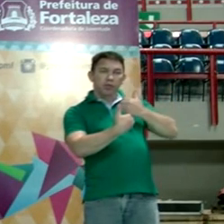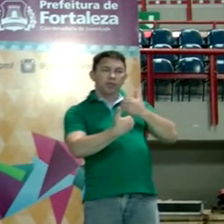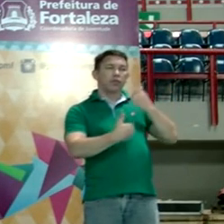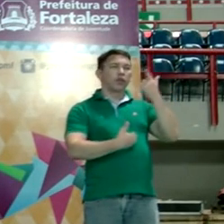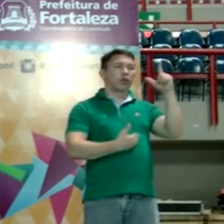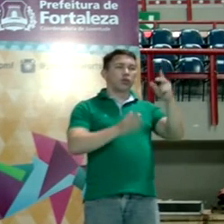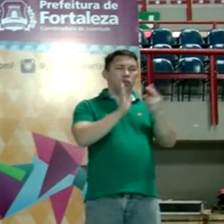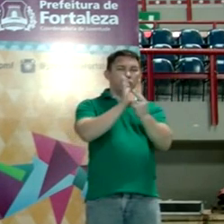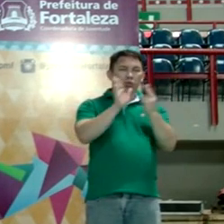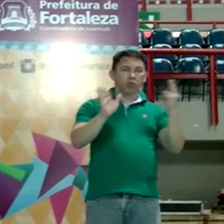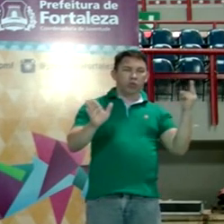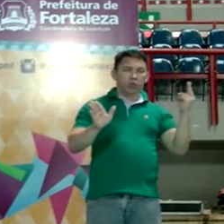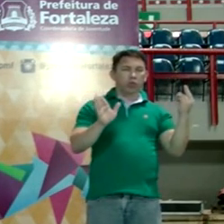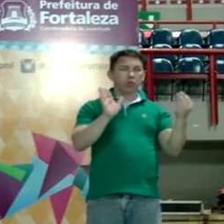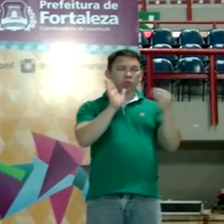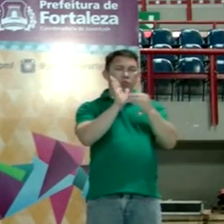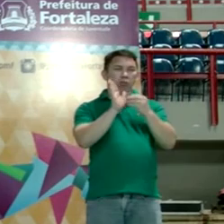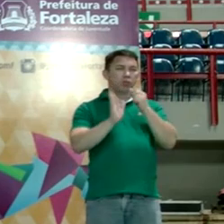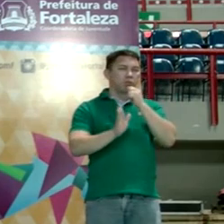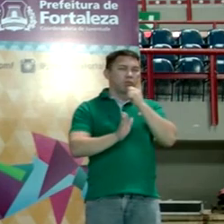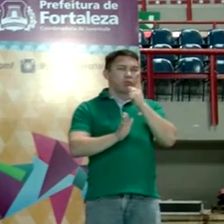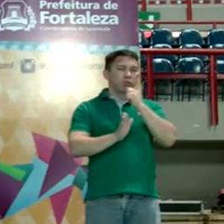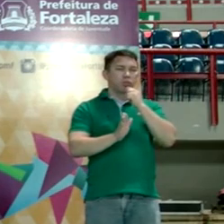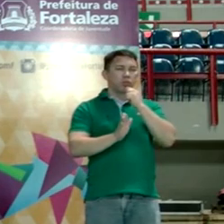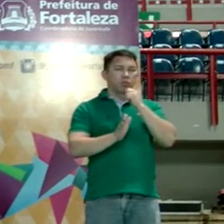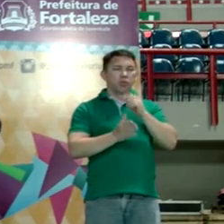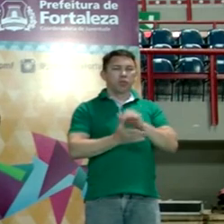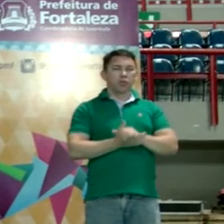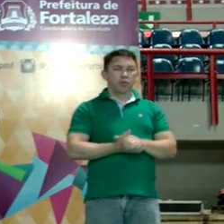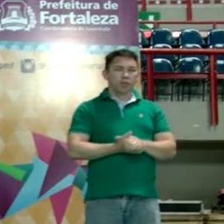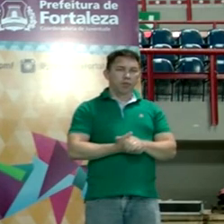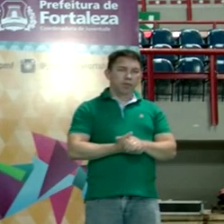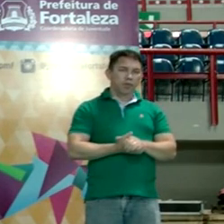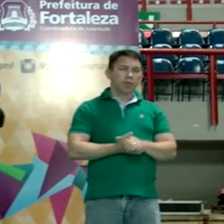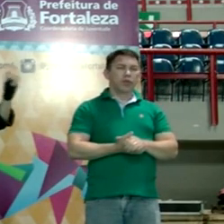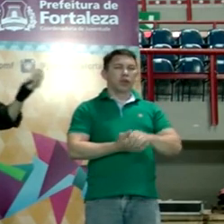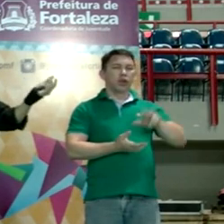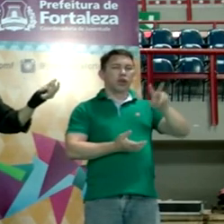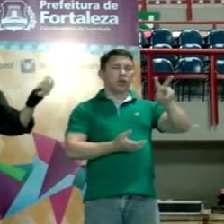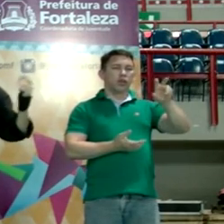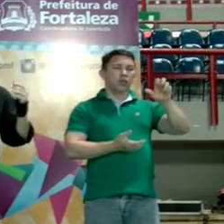outro autor, que eu não coloquei aqui, mas gostaria de chamar a atenção dele, chama-se Walter